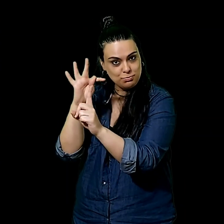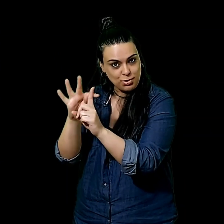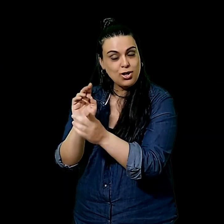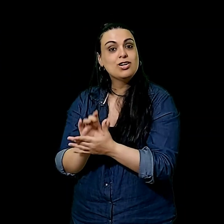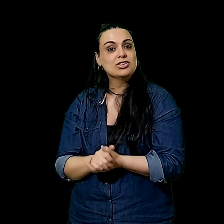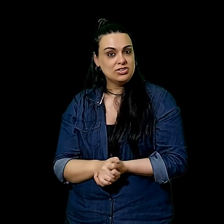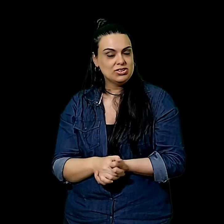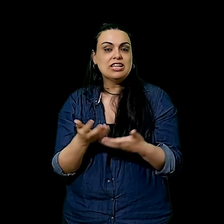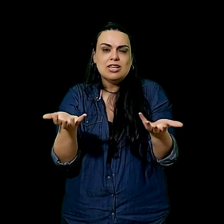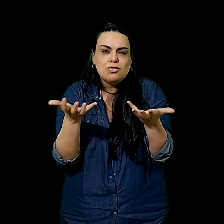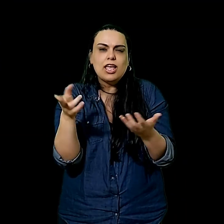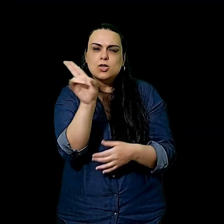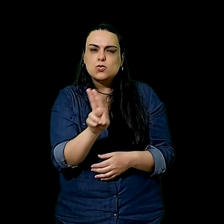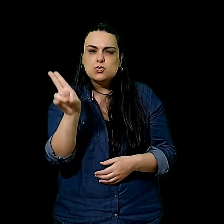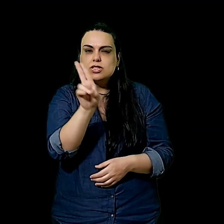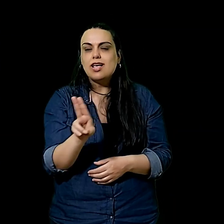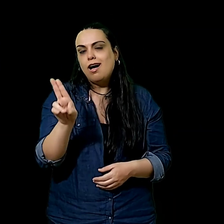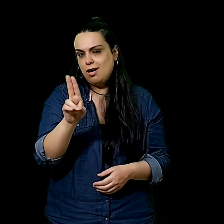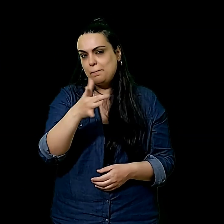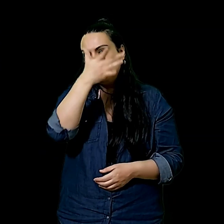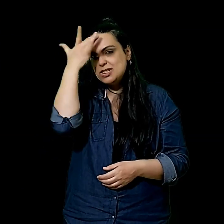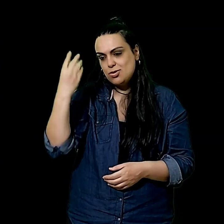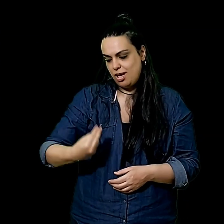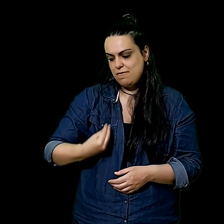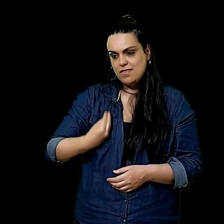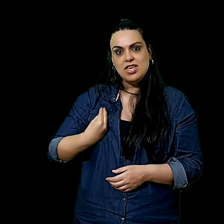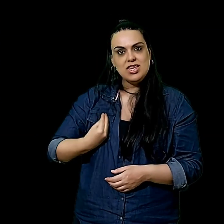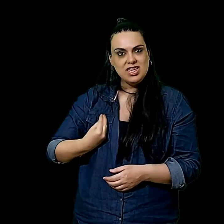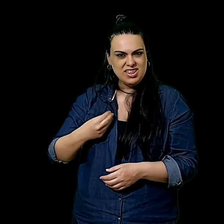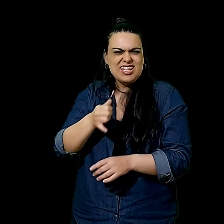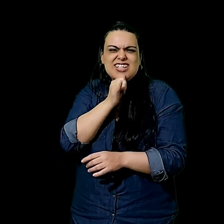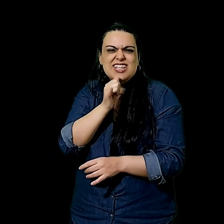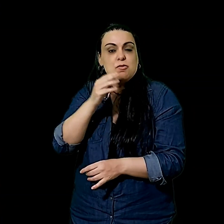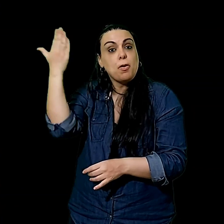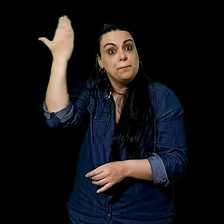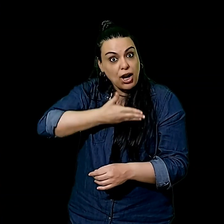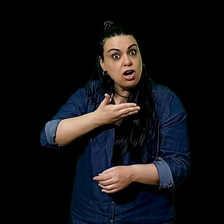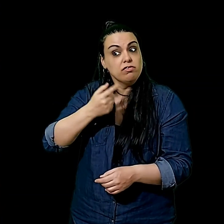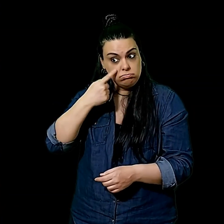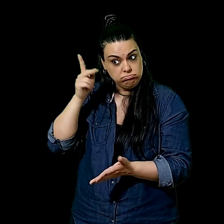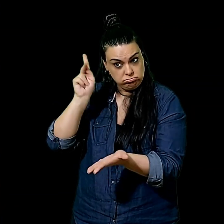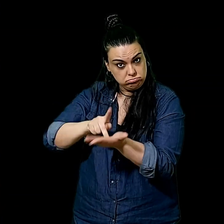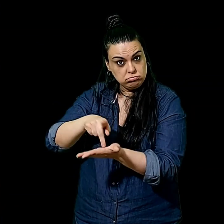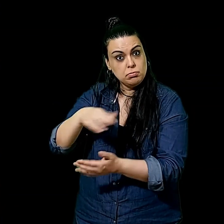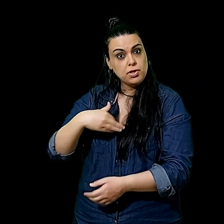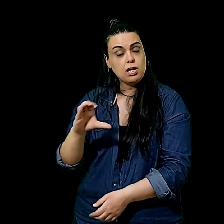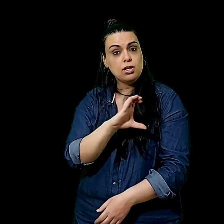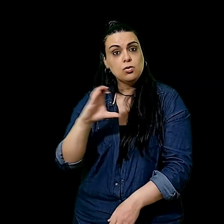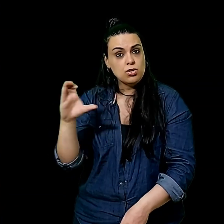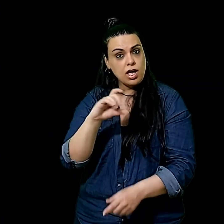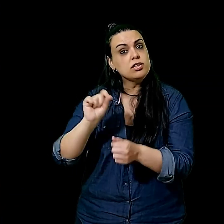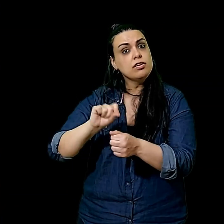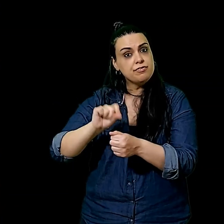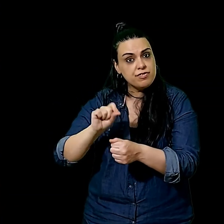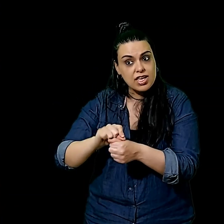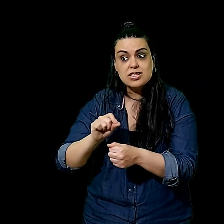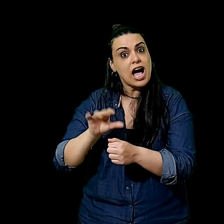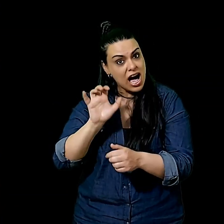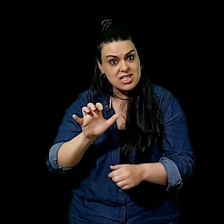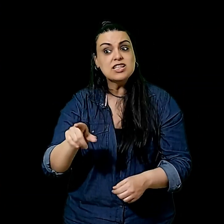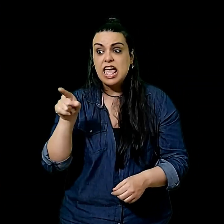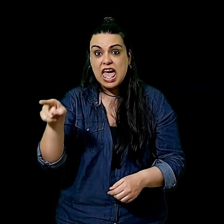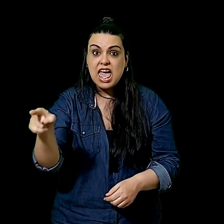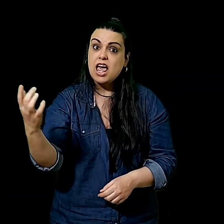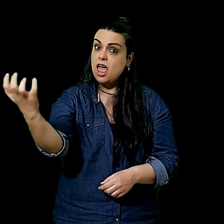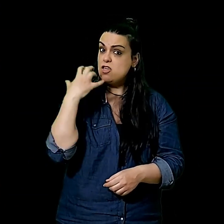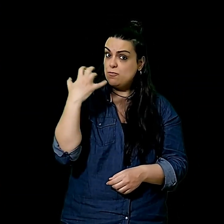Timóteo. Eu só queria usar o exemplo de alguém em vida que está no exercício da chamada para poder provar isso para você, né? Para mostrar para você que é assim, que